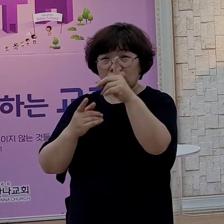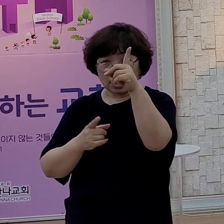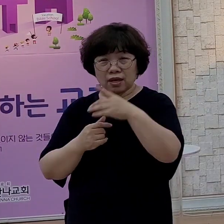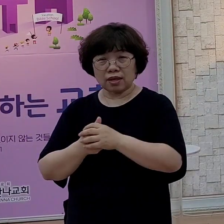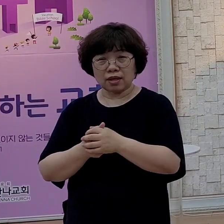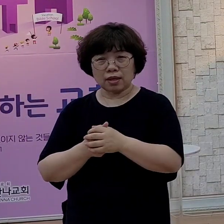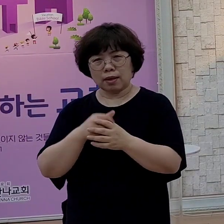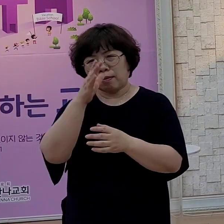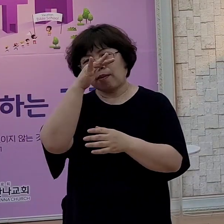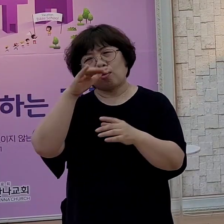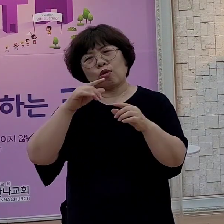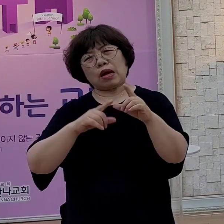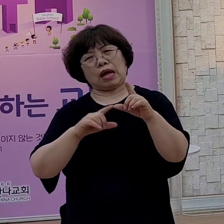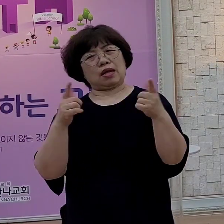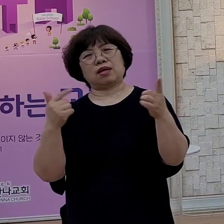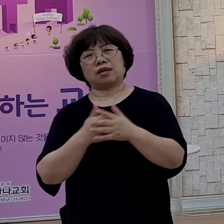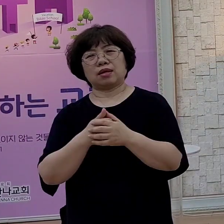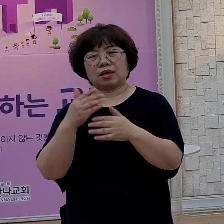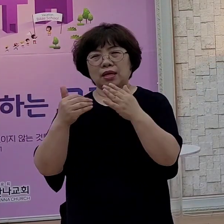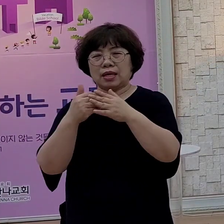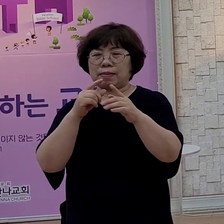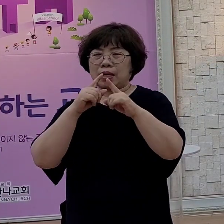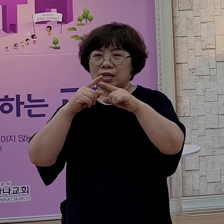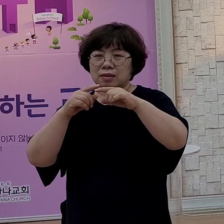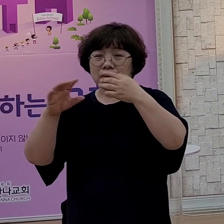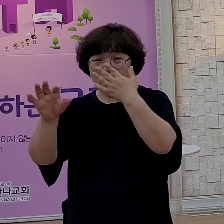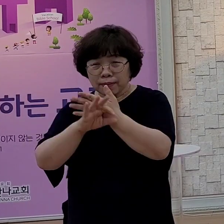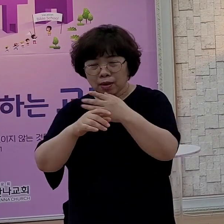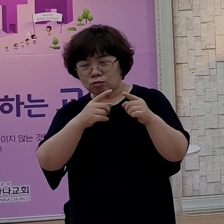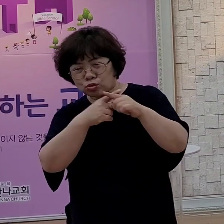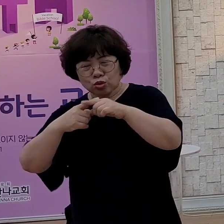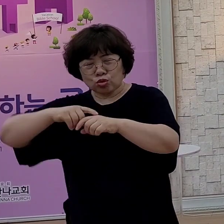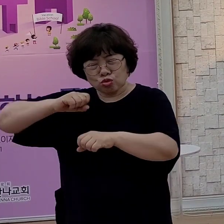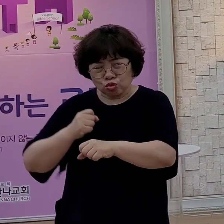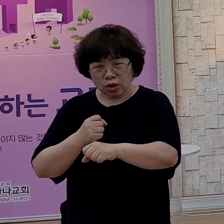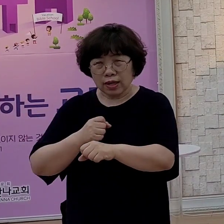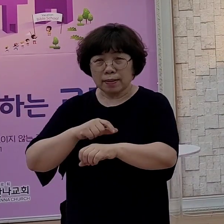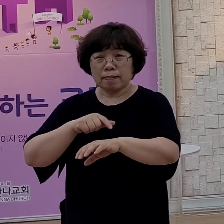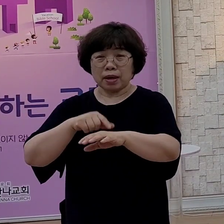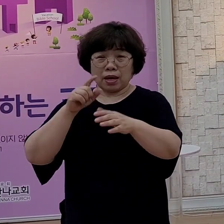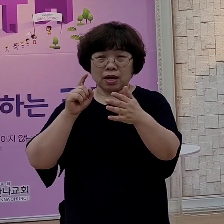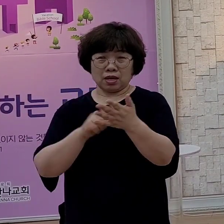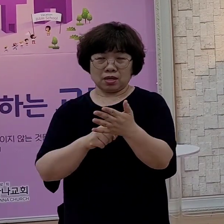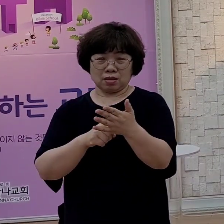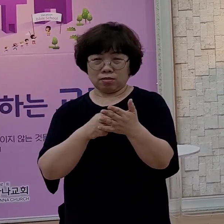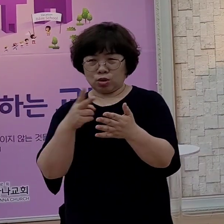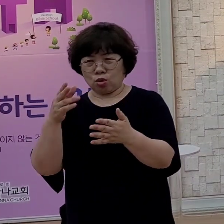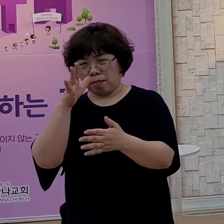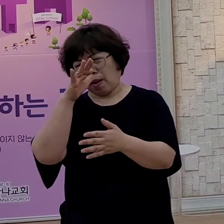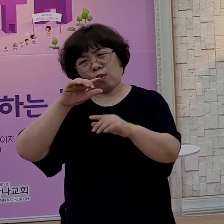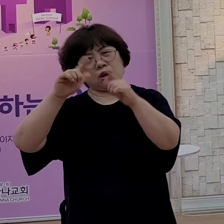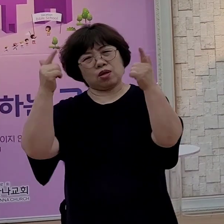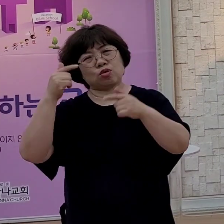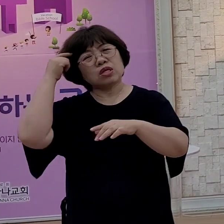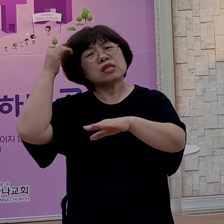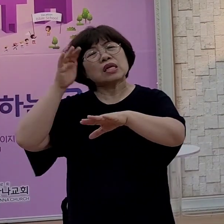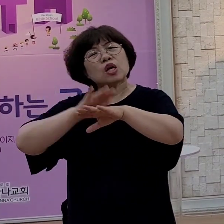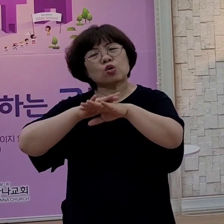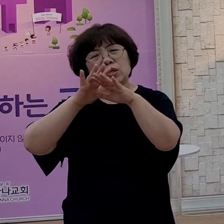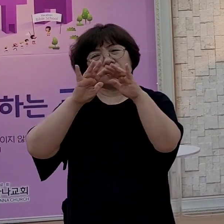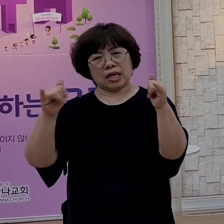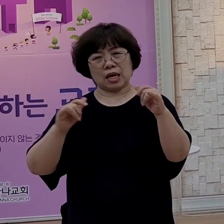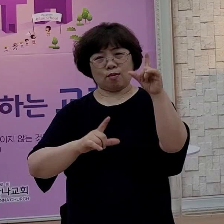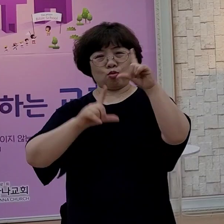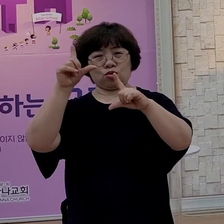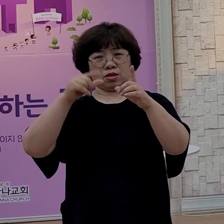아닙니다. 하나님 말씀에 그저 순종할 수 있는 이 양순의 마음, 바보가 아니라 가장 지혜로운